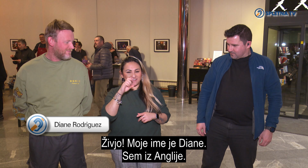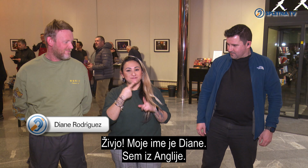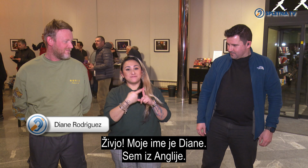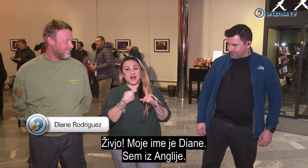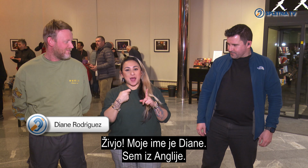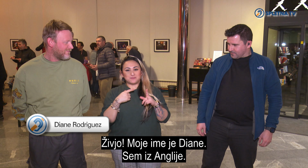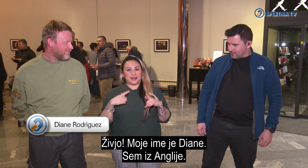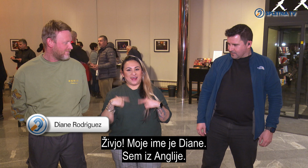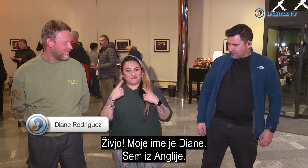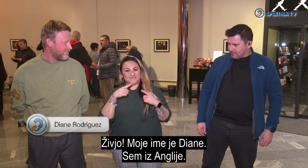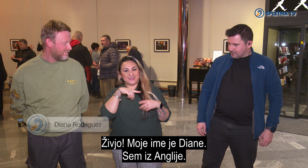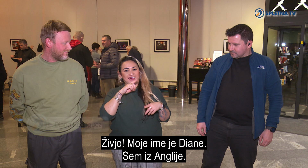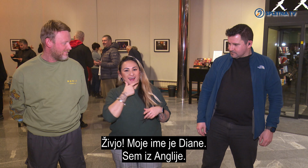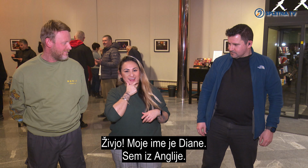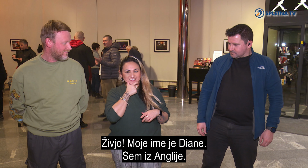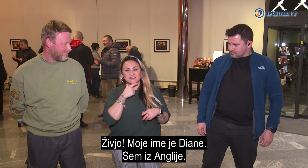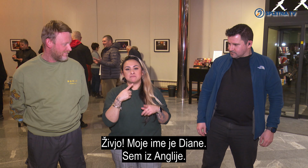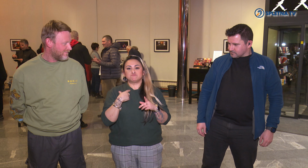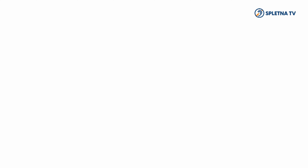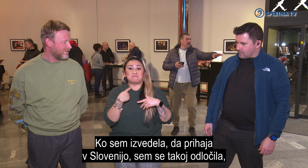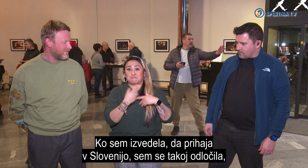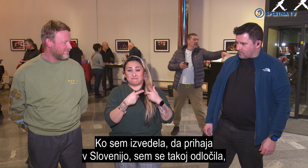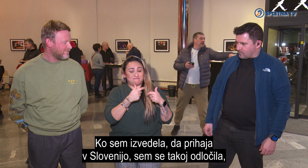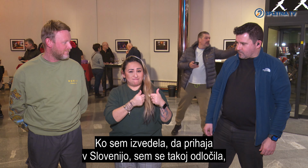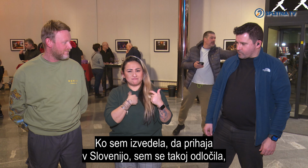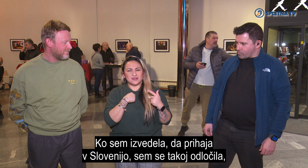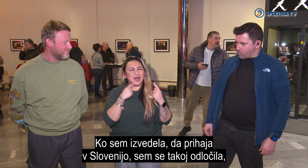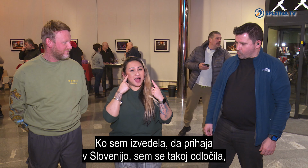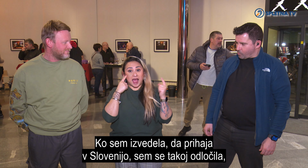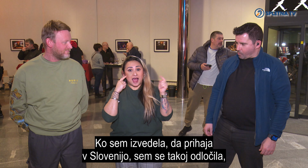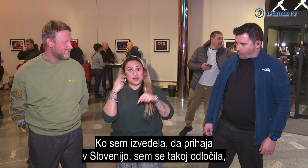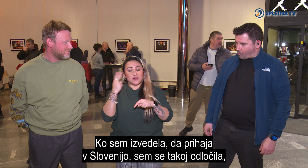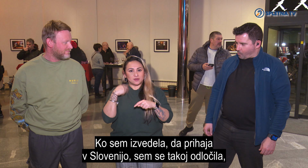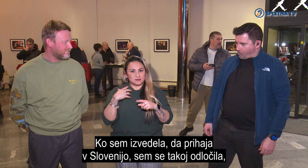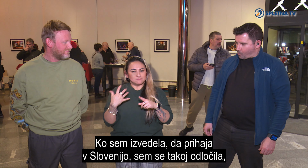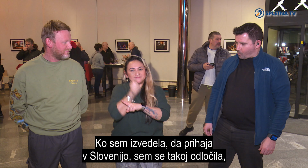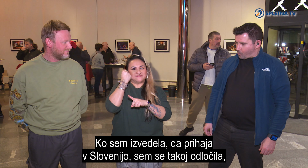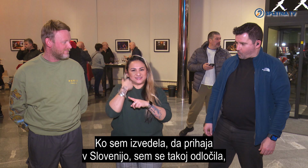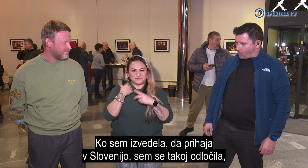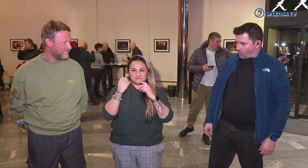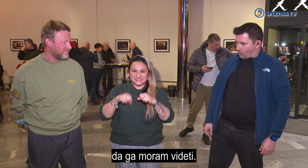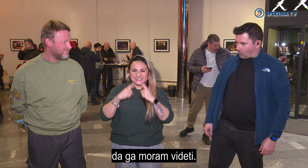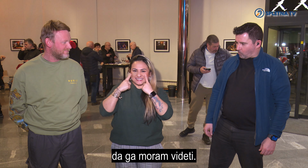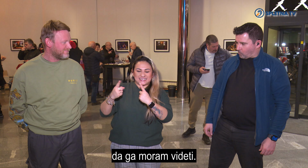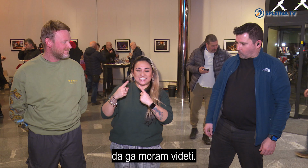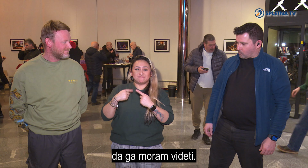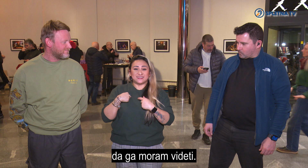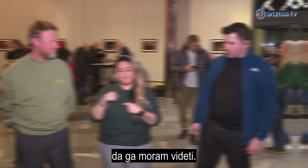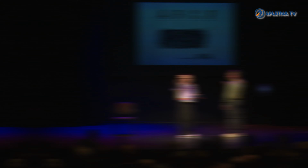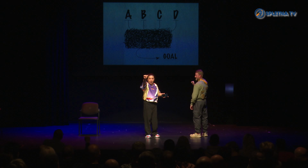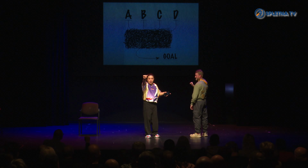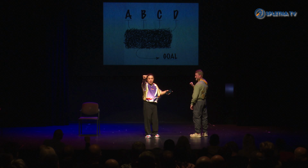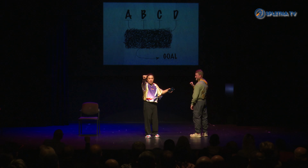Sem iz Anglije. Ko sem izvedela, da prihaja v Slovenijo, sem se takoj odločila, da ga moram videti.